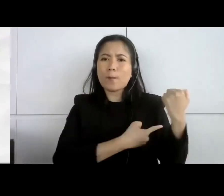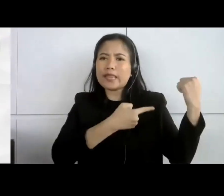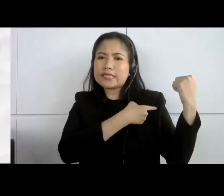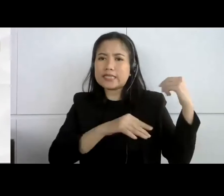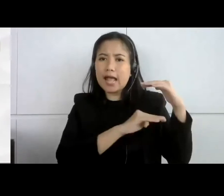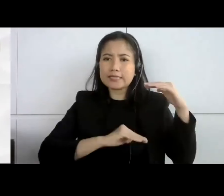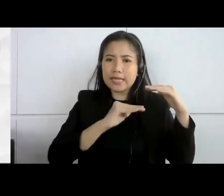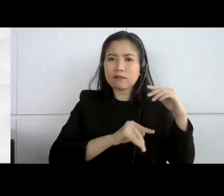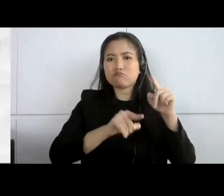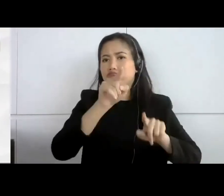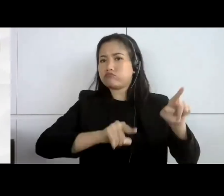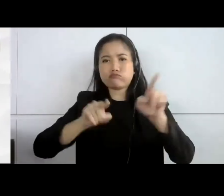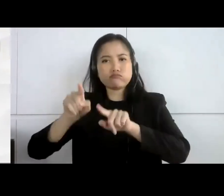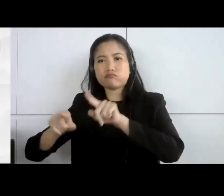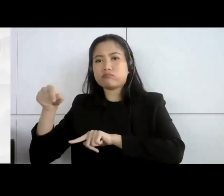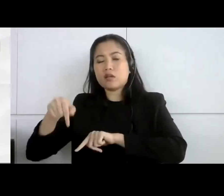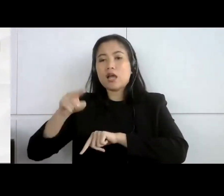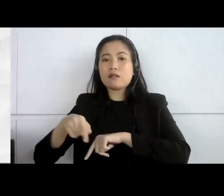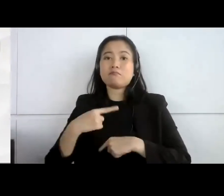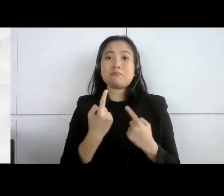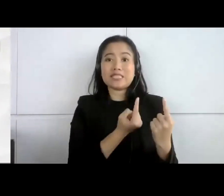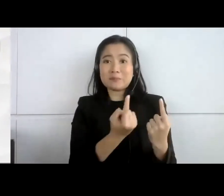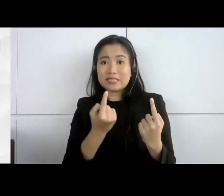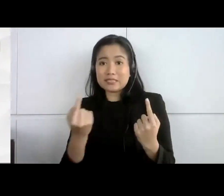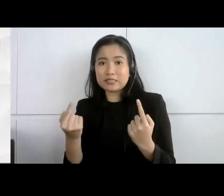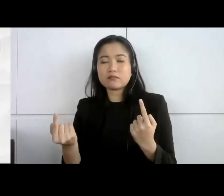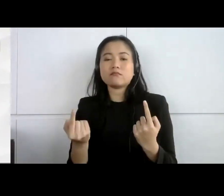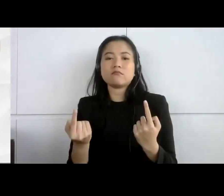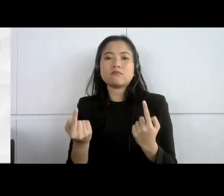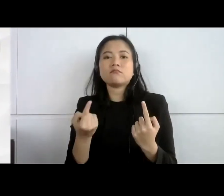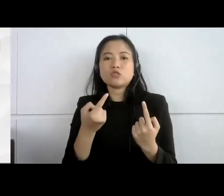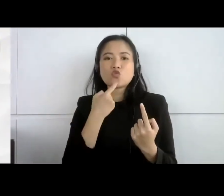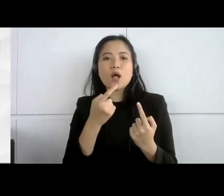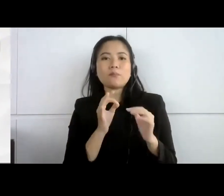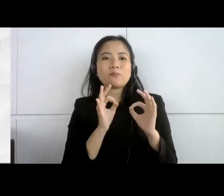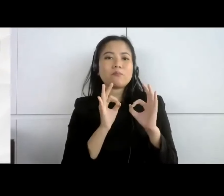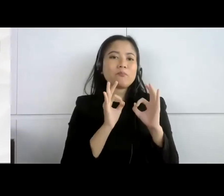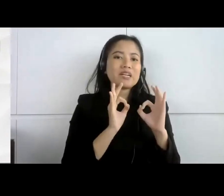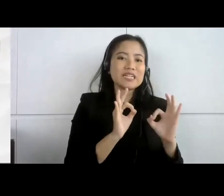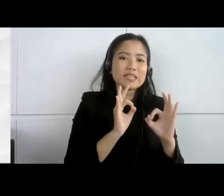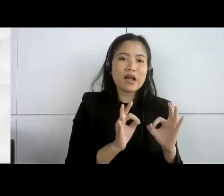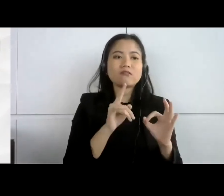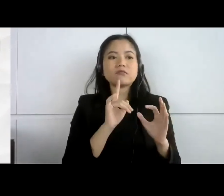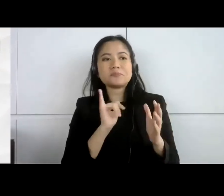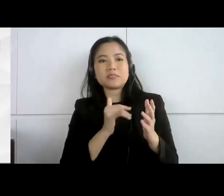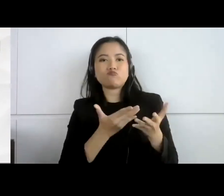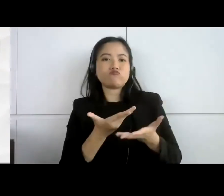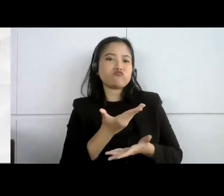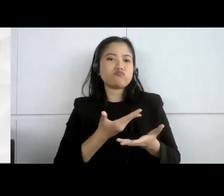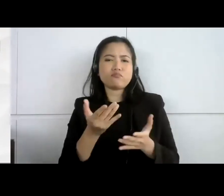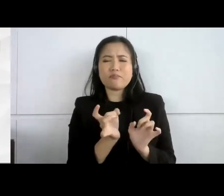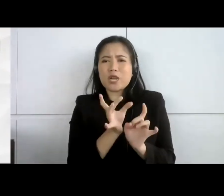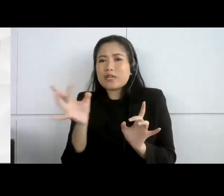masing-masing satuan pendidikan karena perlakuan mereka dalam pembelajaran berbeda tergantung